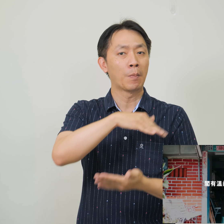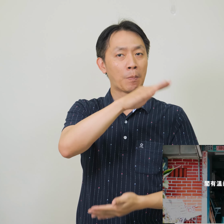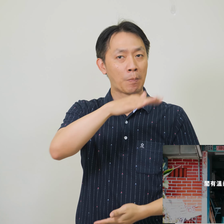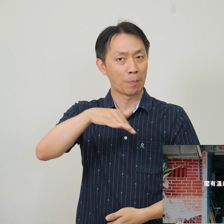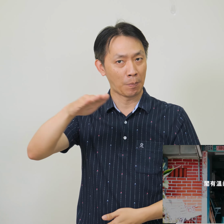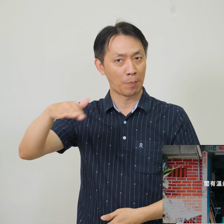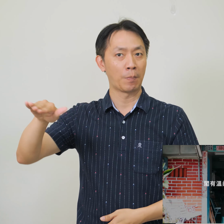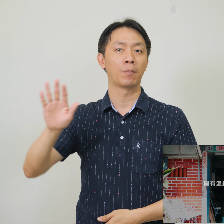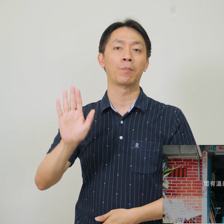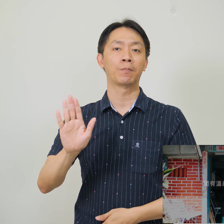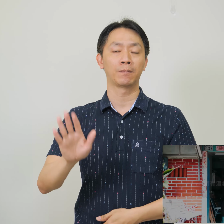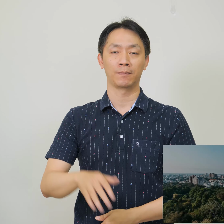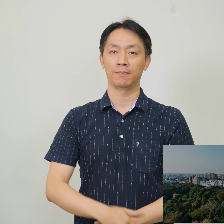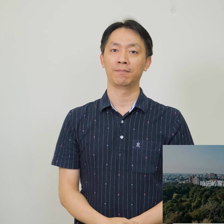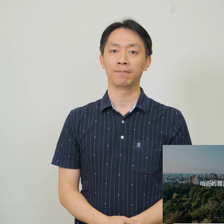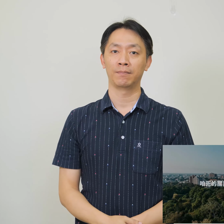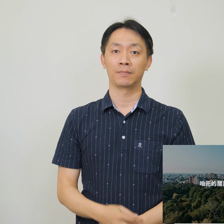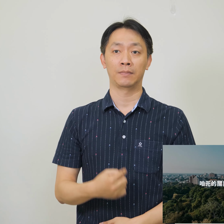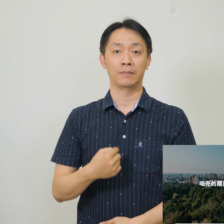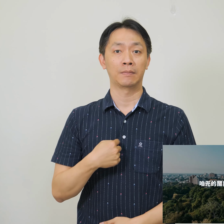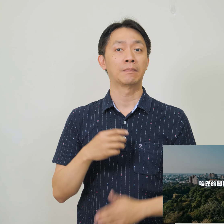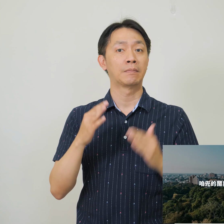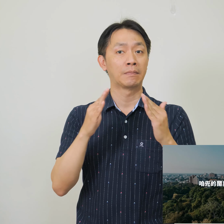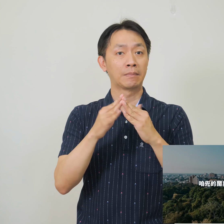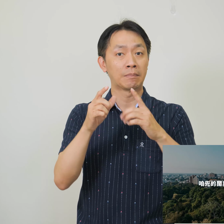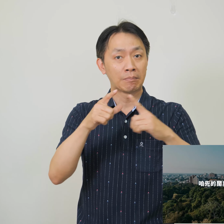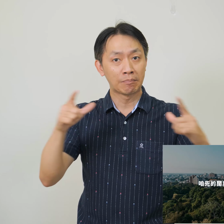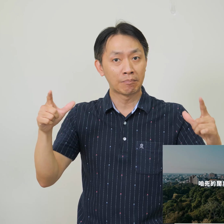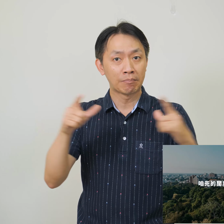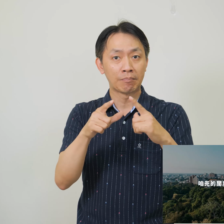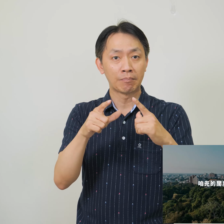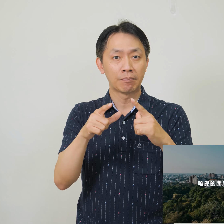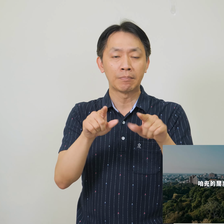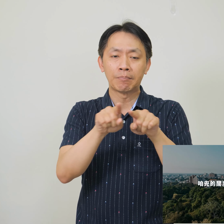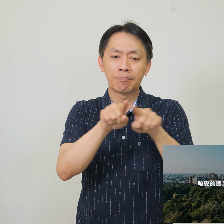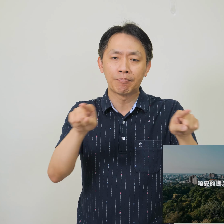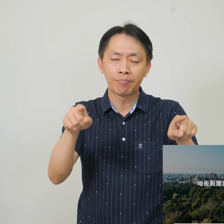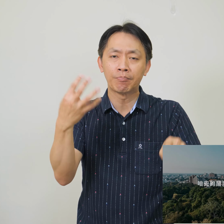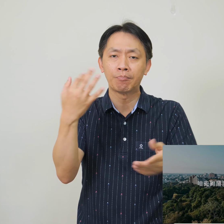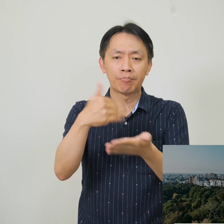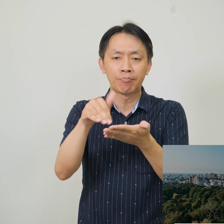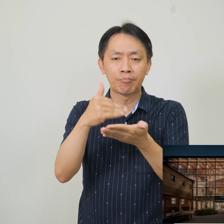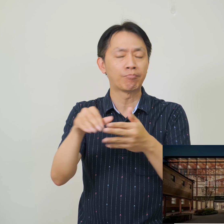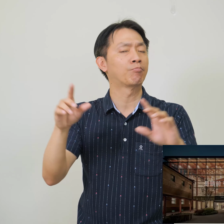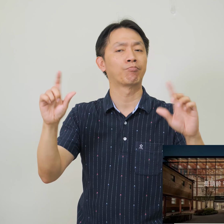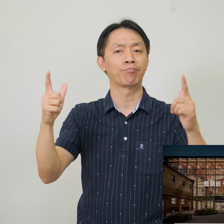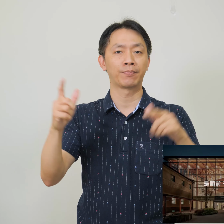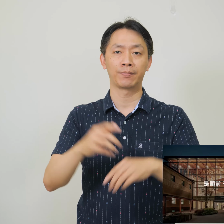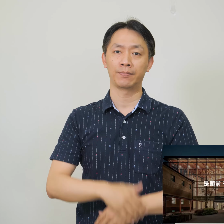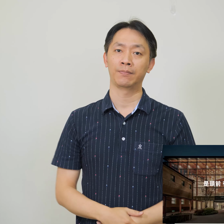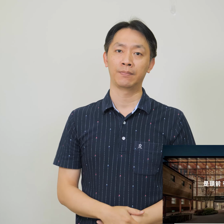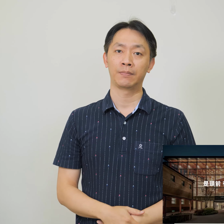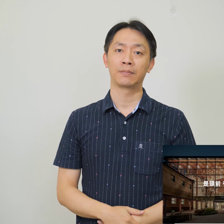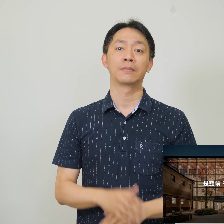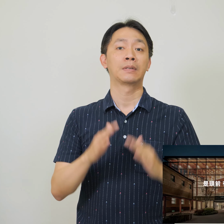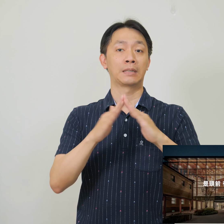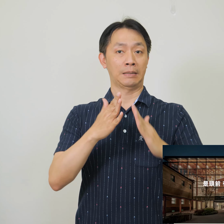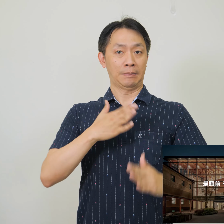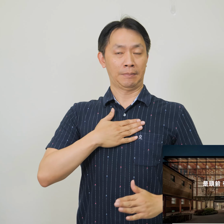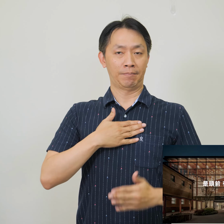的 melody。咱兜的看度，毋是看平数，是头前有美术